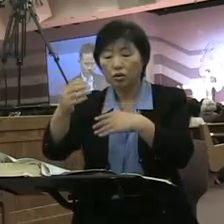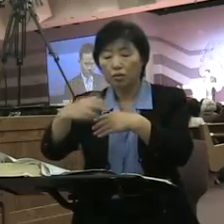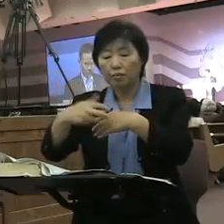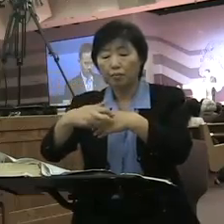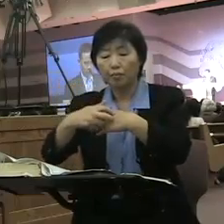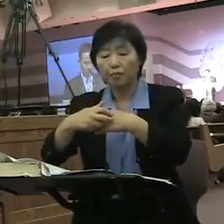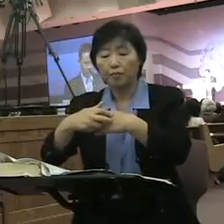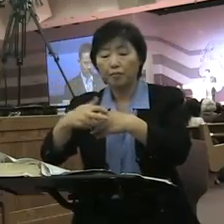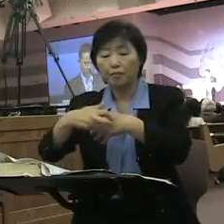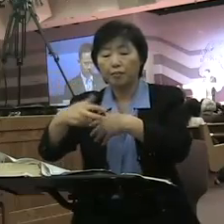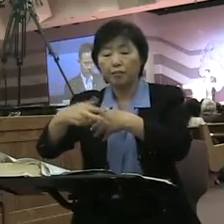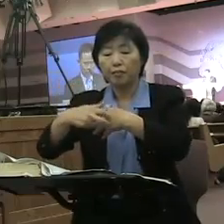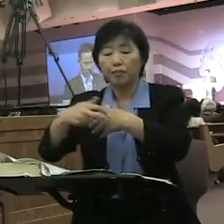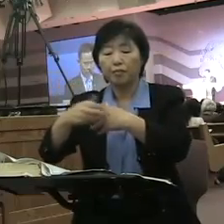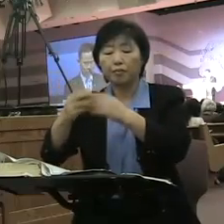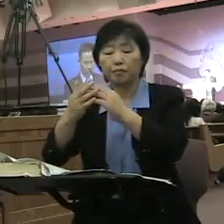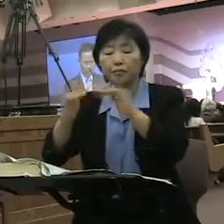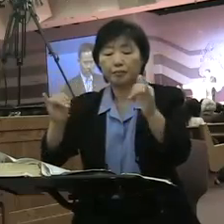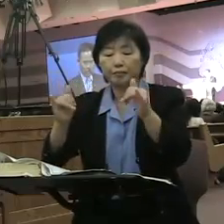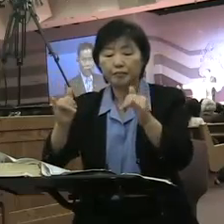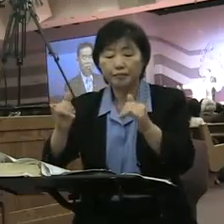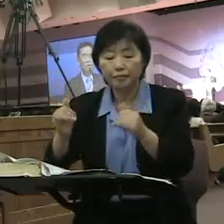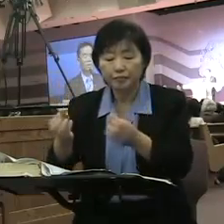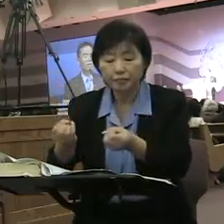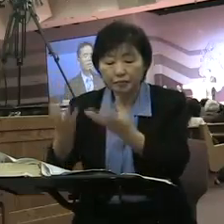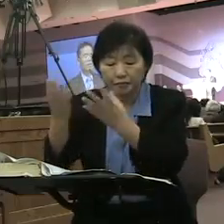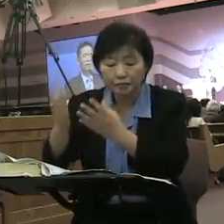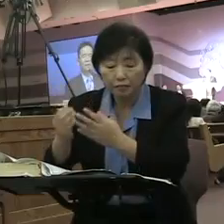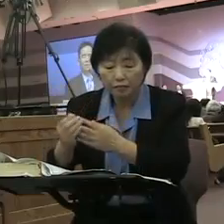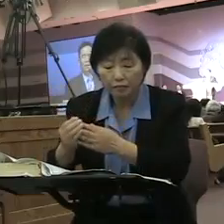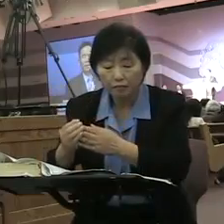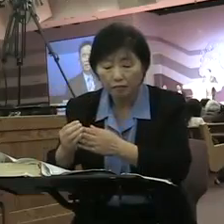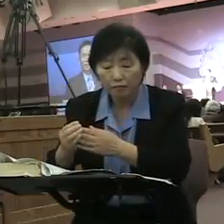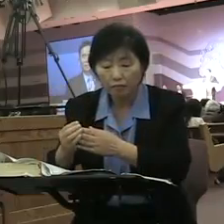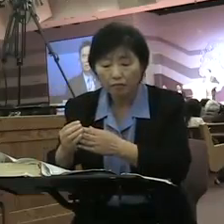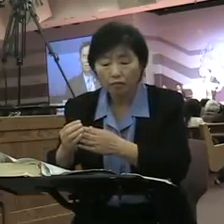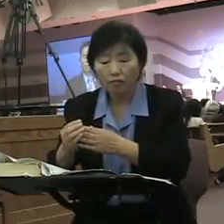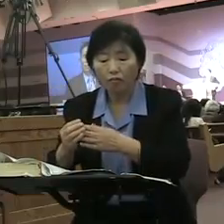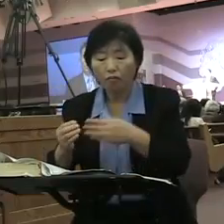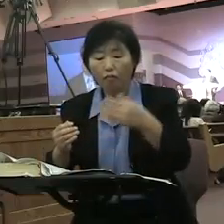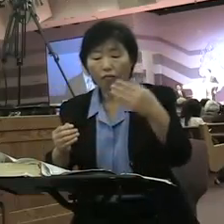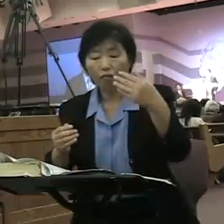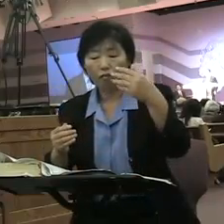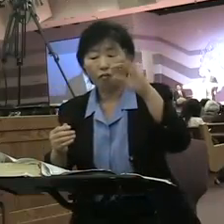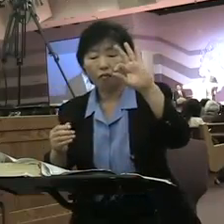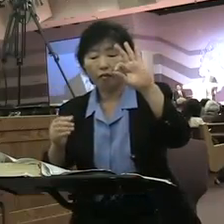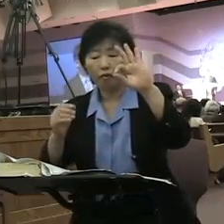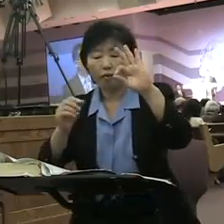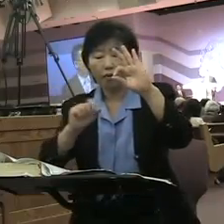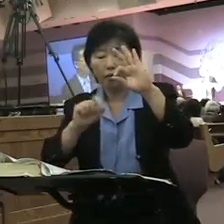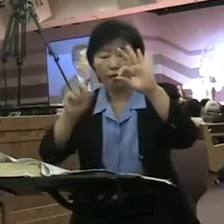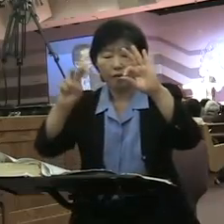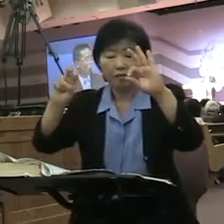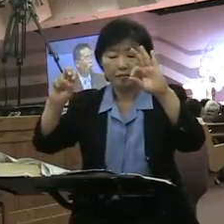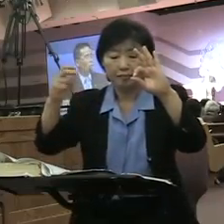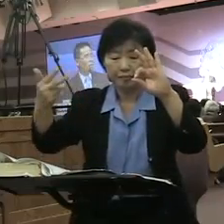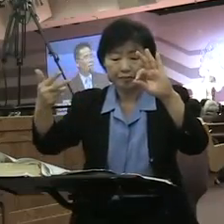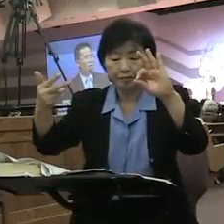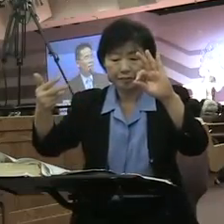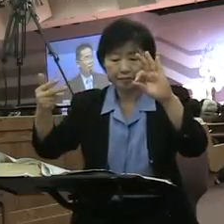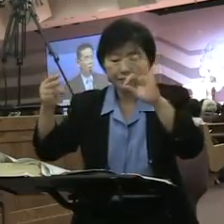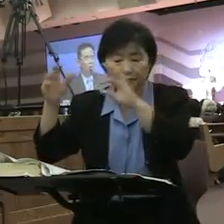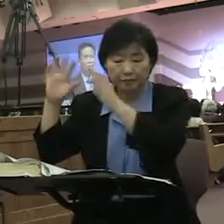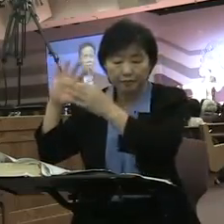의료사역축제 광고가 있습니다. 10월 27일부터 29일까지 사흘간 있는데요. 선교축제는 사흘 내내